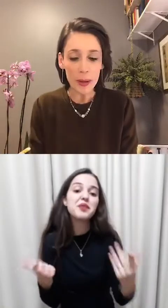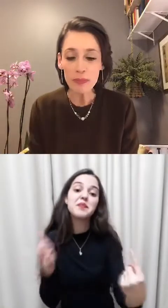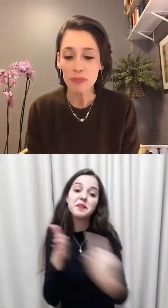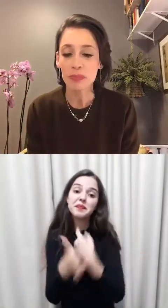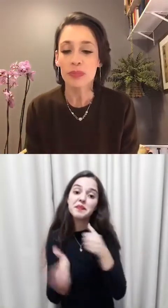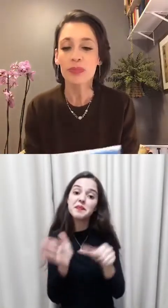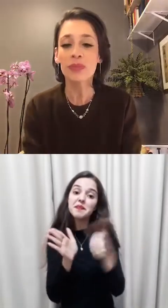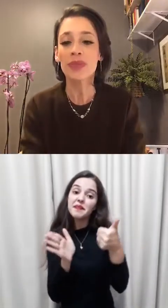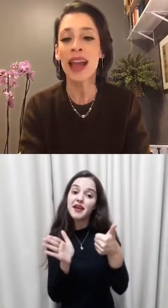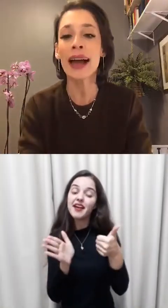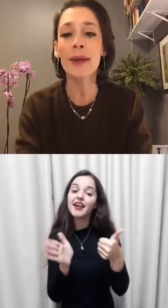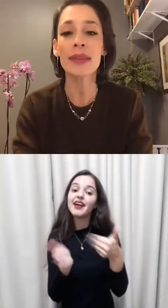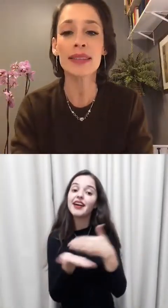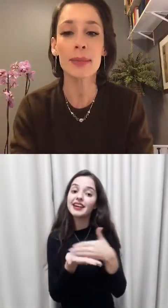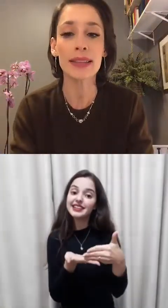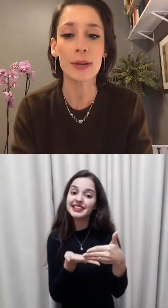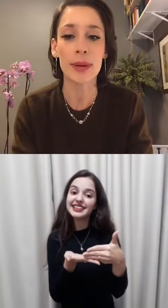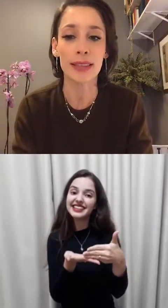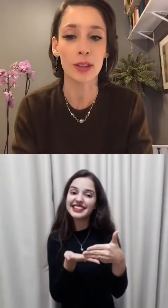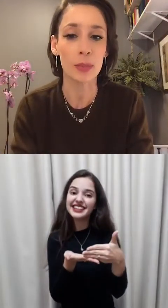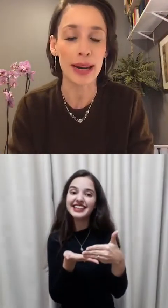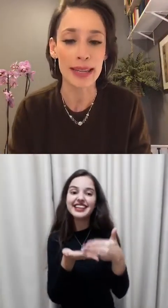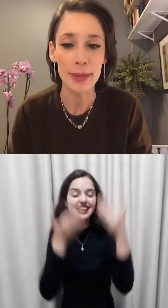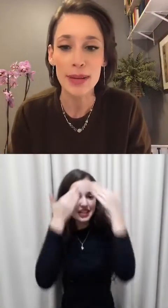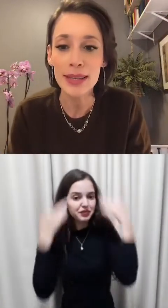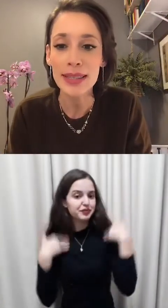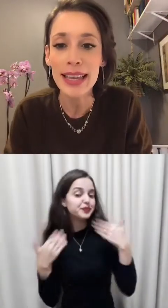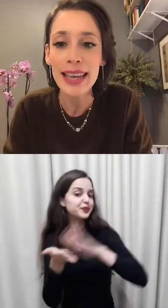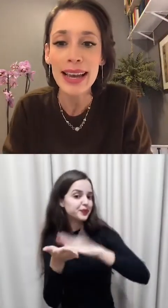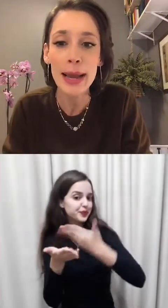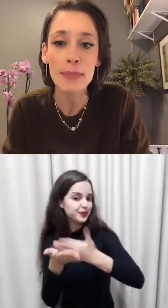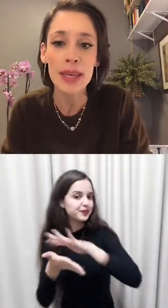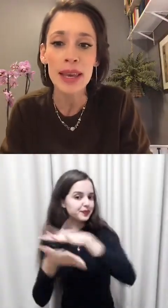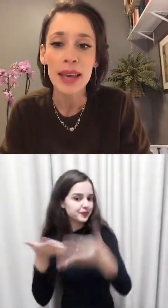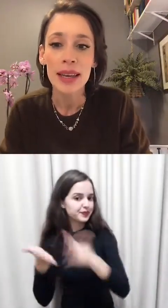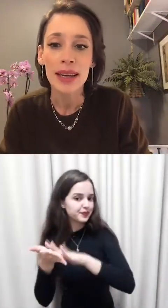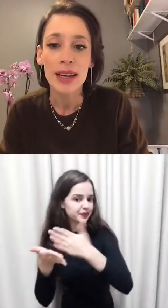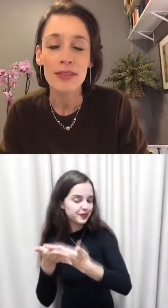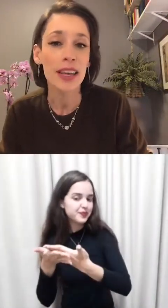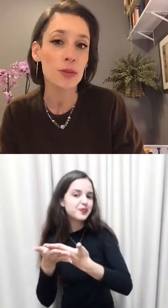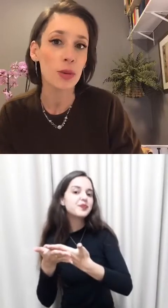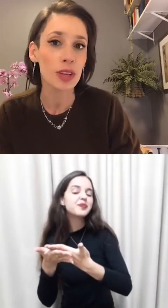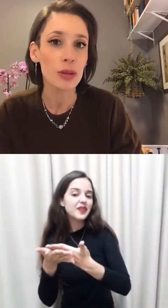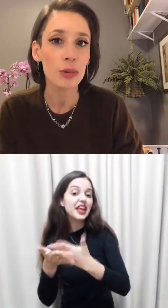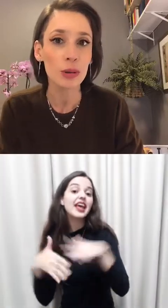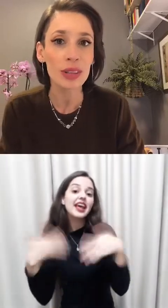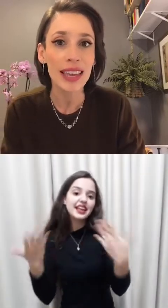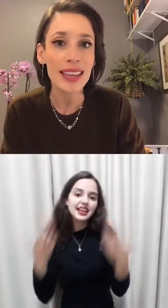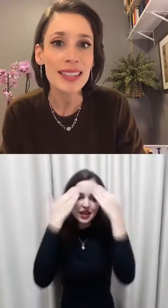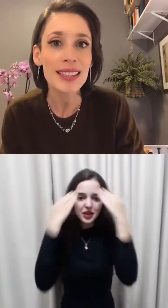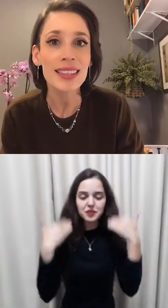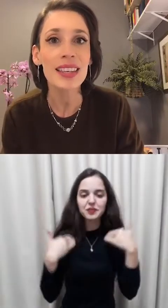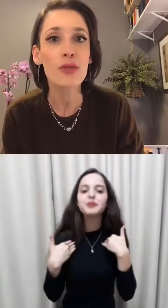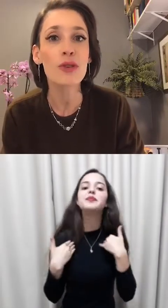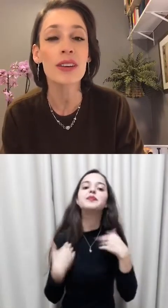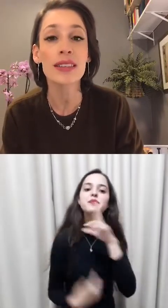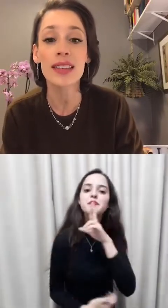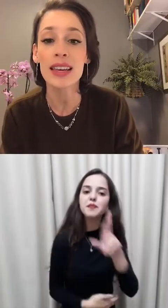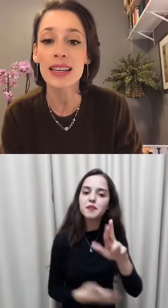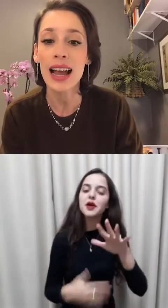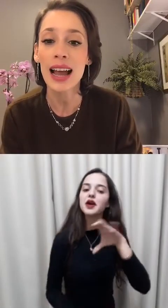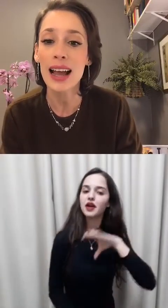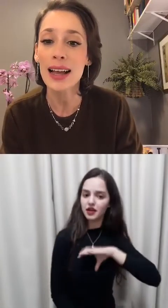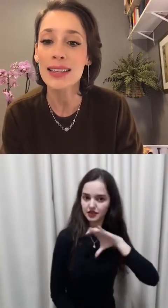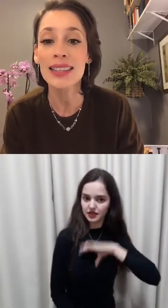pergunta. A Gabi estava interpretando para Libras, e aí a Gabi vai responder em português e eu vou